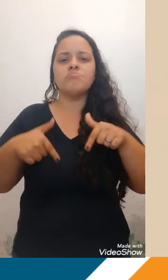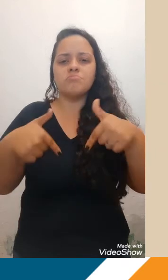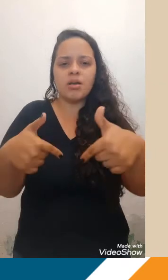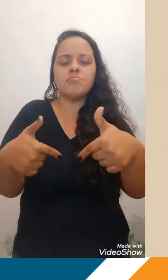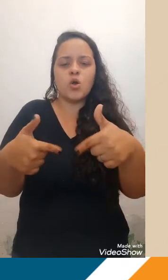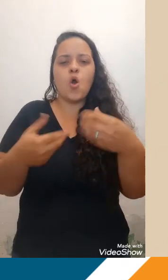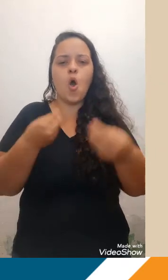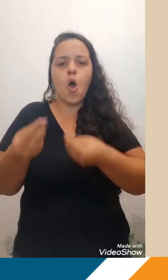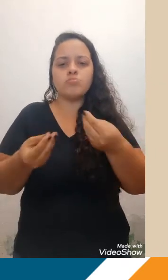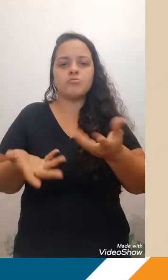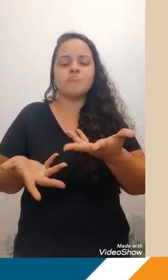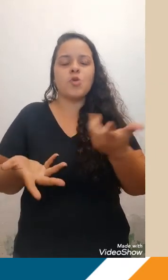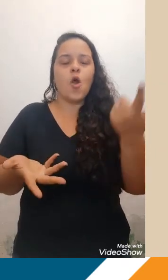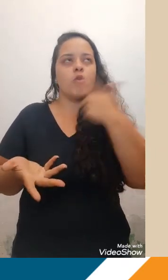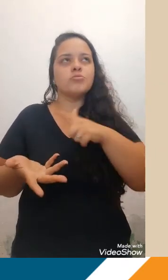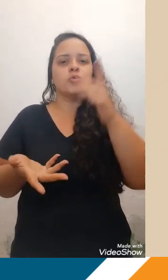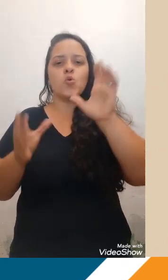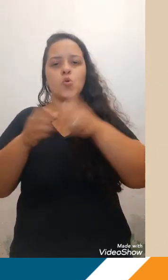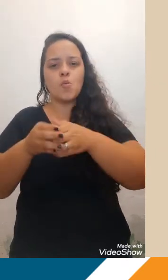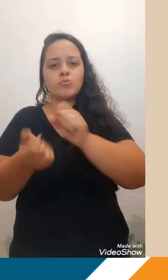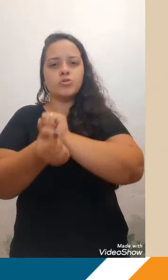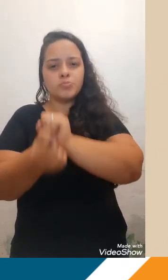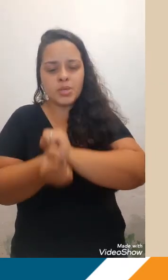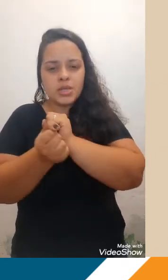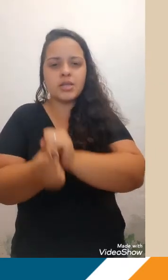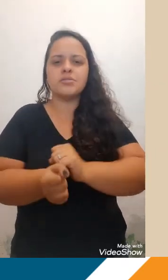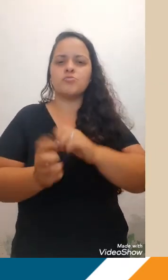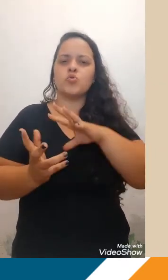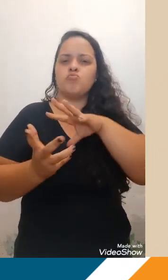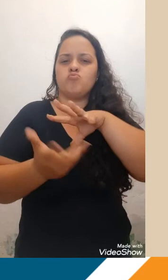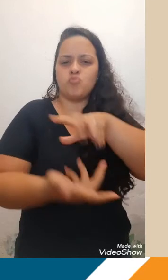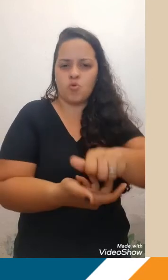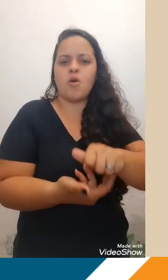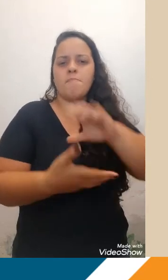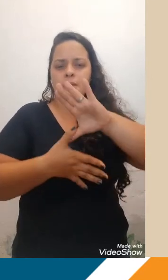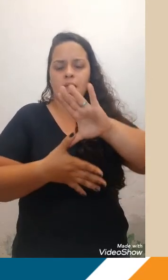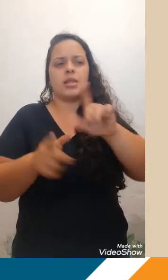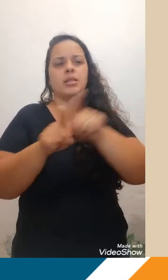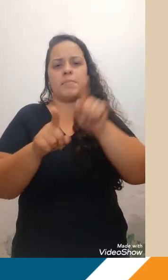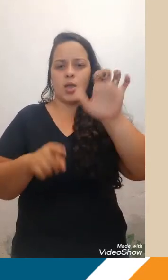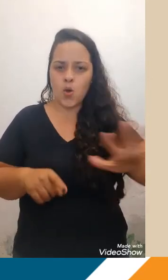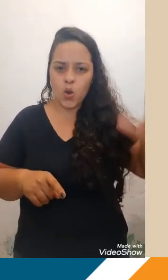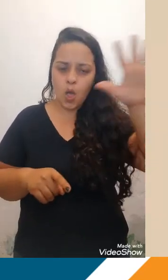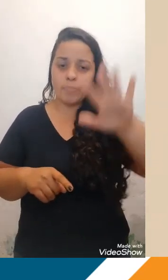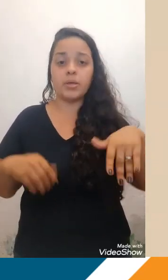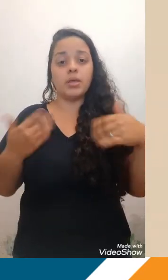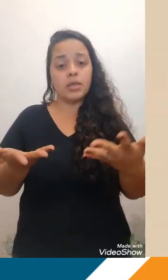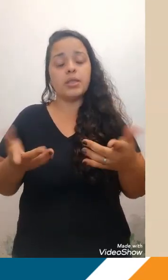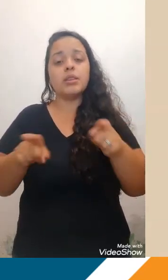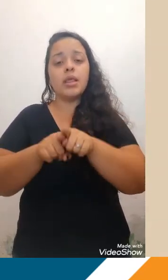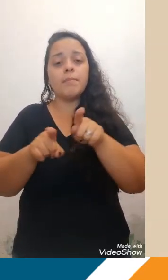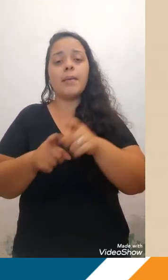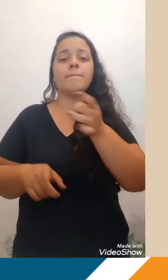de esperança para grupos escravizados e explorados por todo o continente americano e na Europa, e